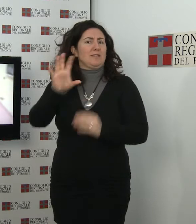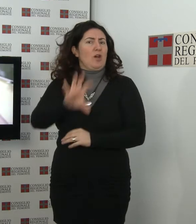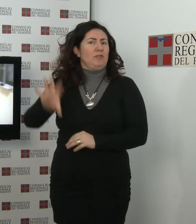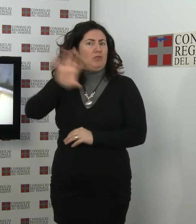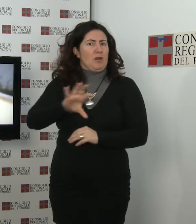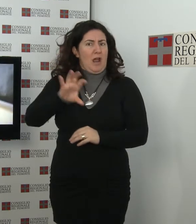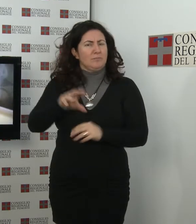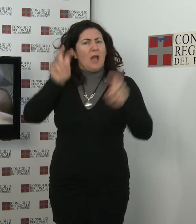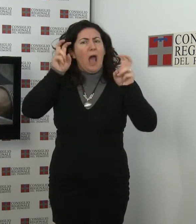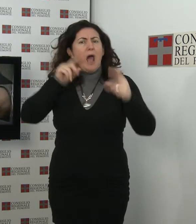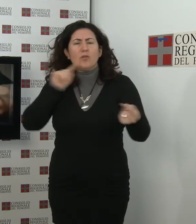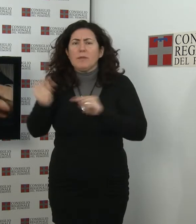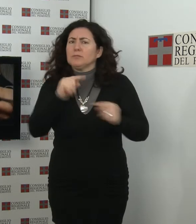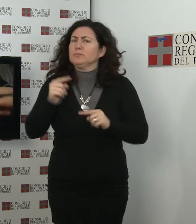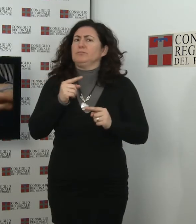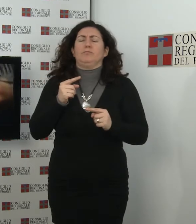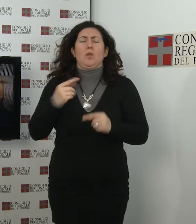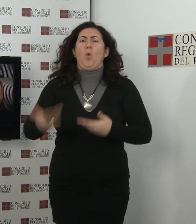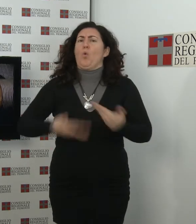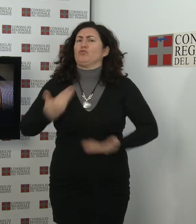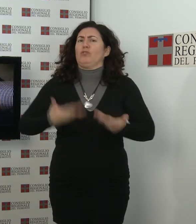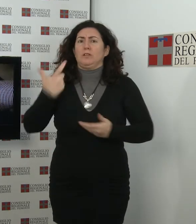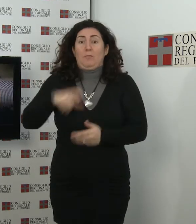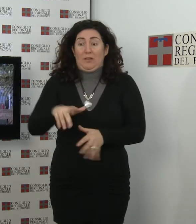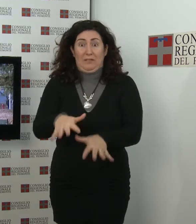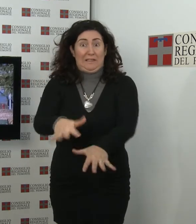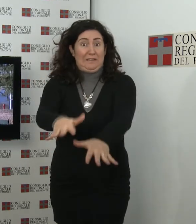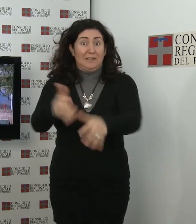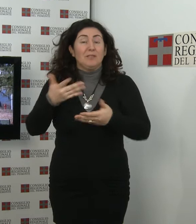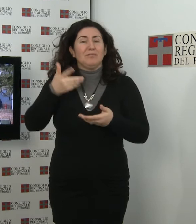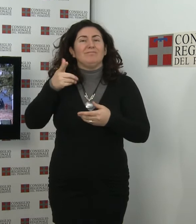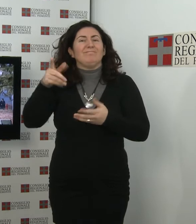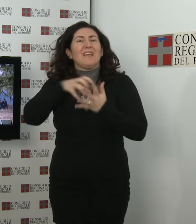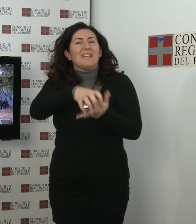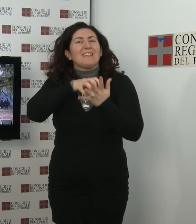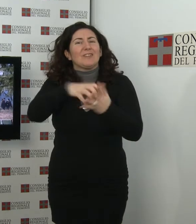stata ritenuta urgente in quanto sono imminenti le iscrizioni ai vari istituti scolastici.